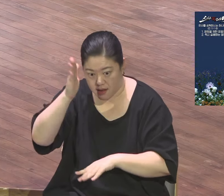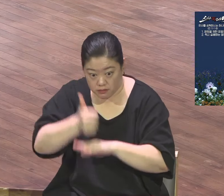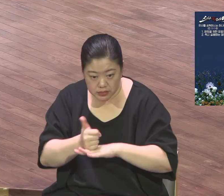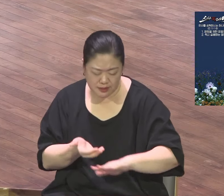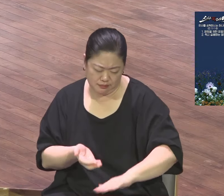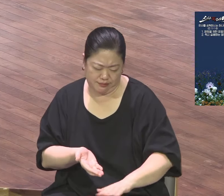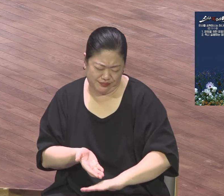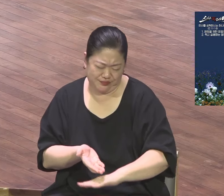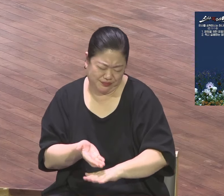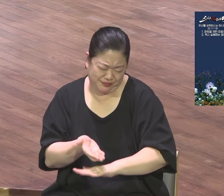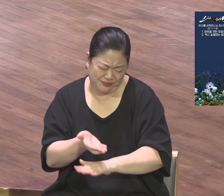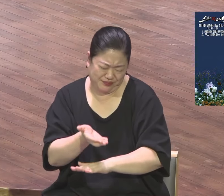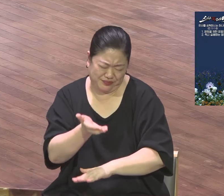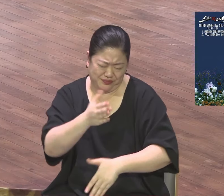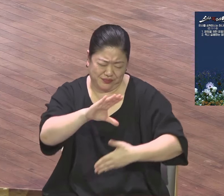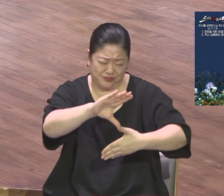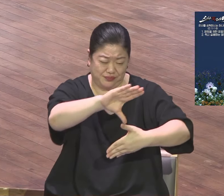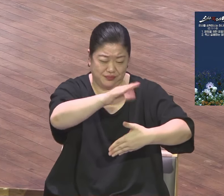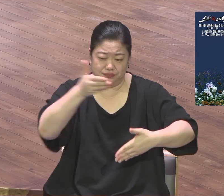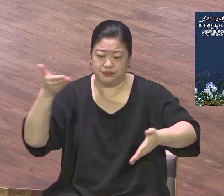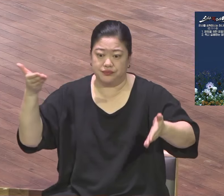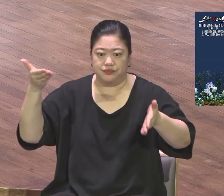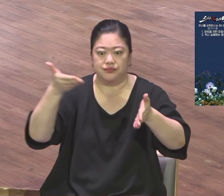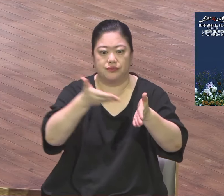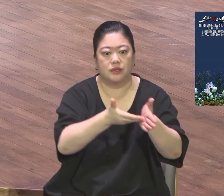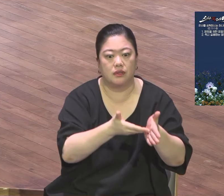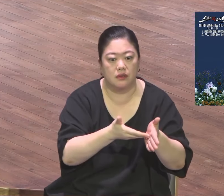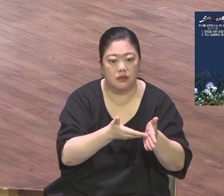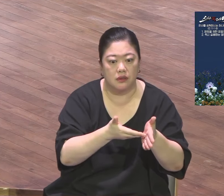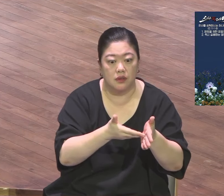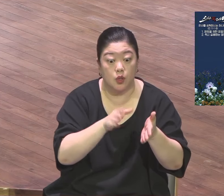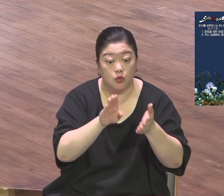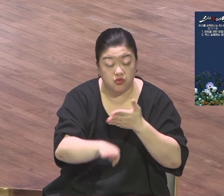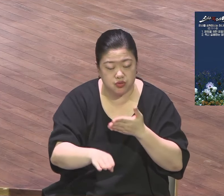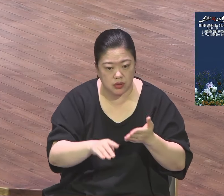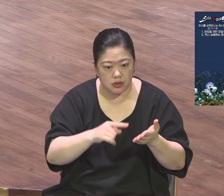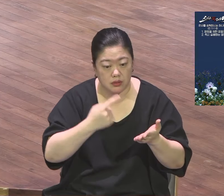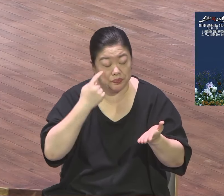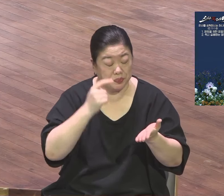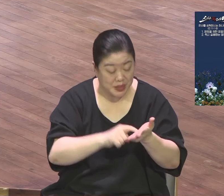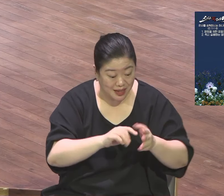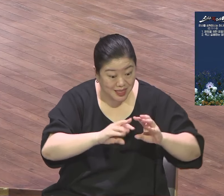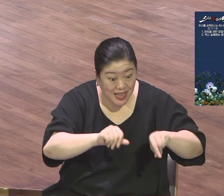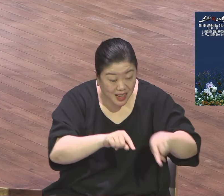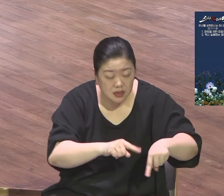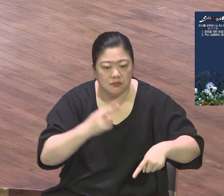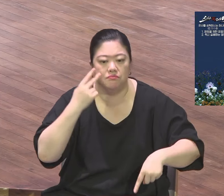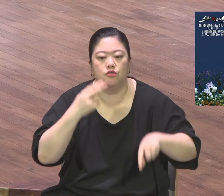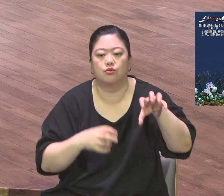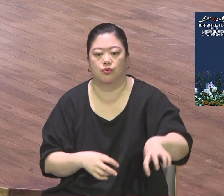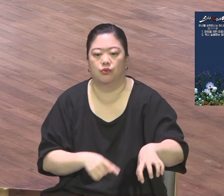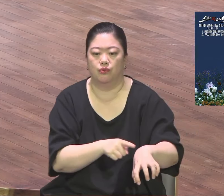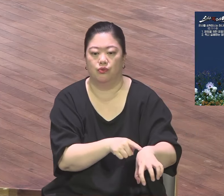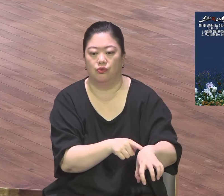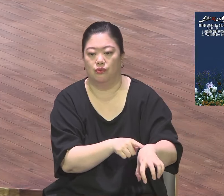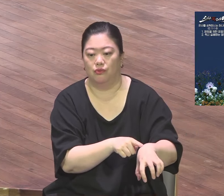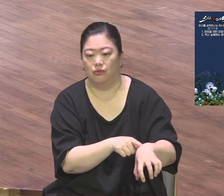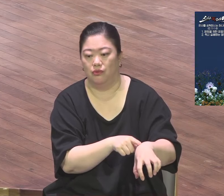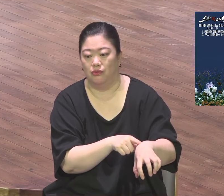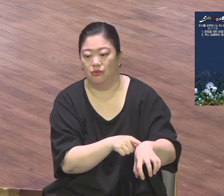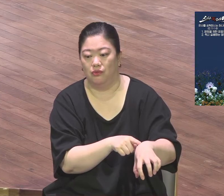중요합니다. 만사를 성취하신 하나님이 우리 인생의 이 절대 배경이 되기 때문에 주저함이